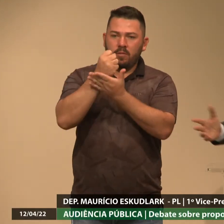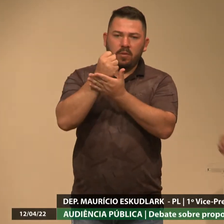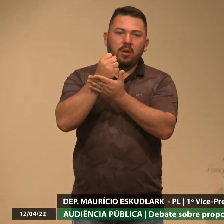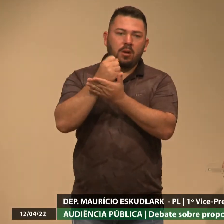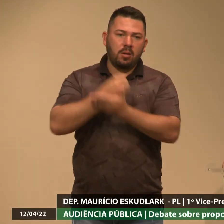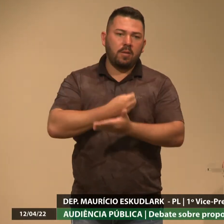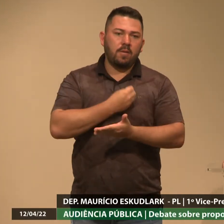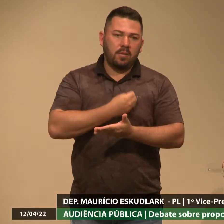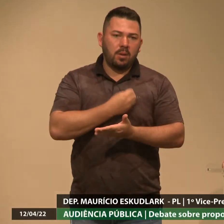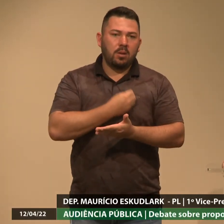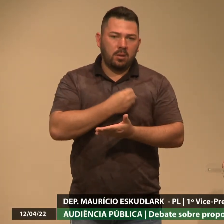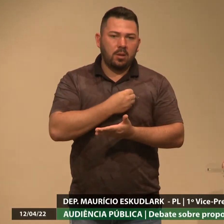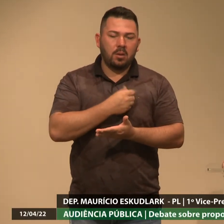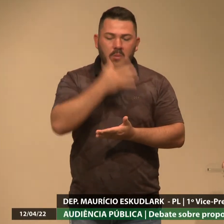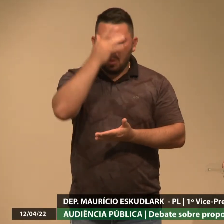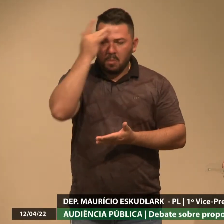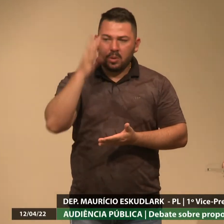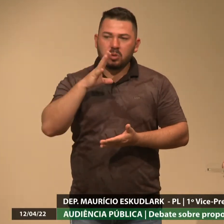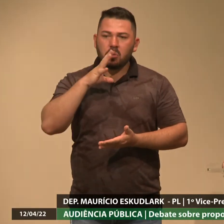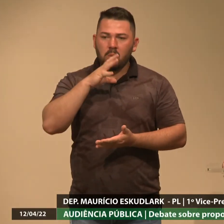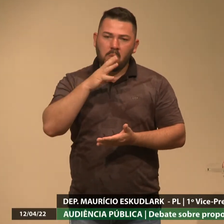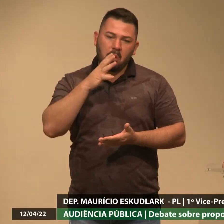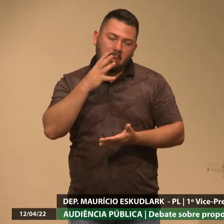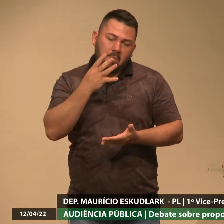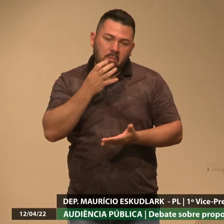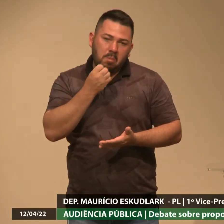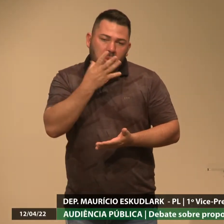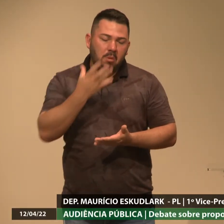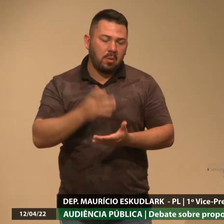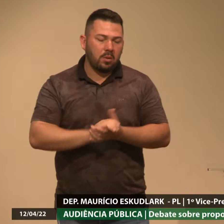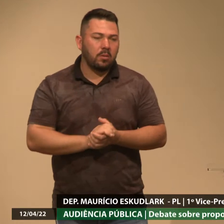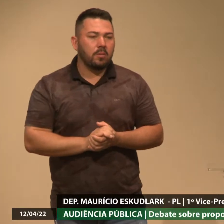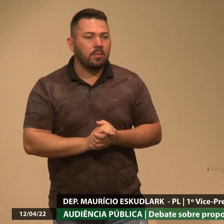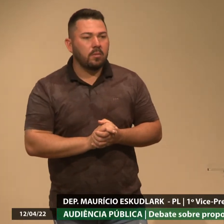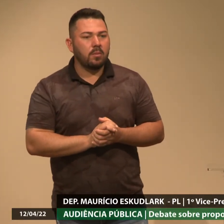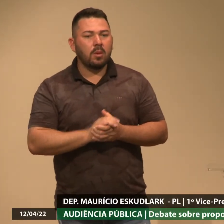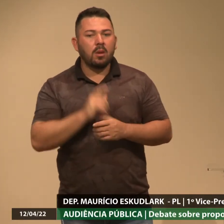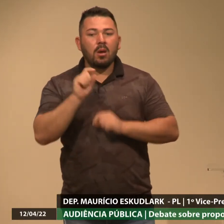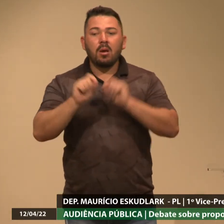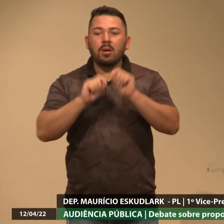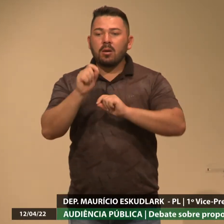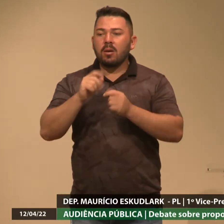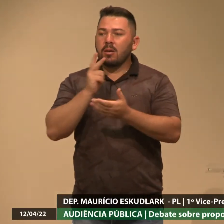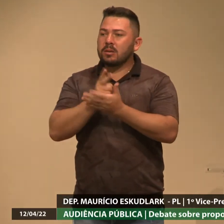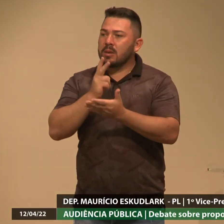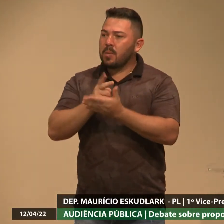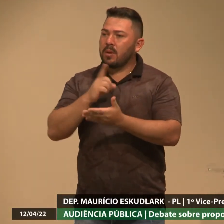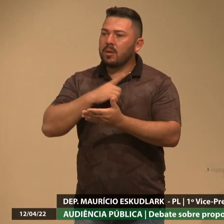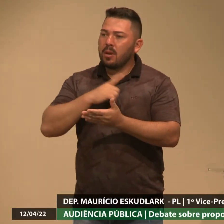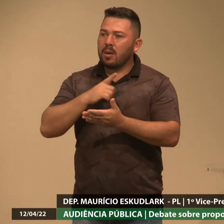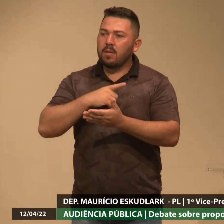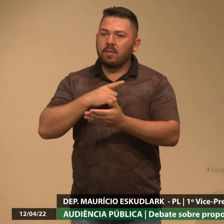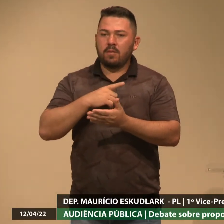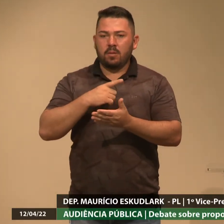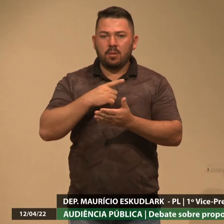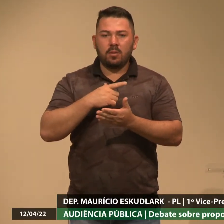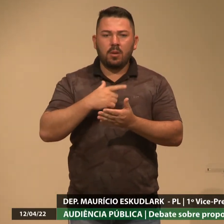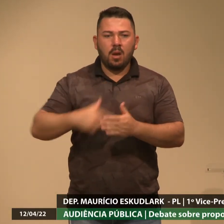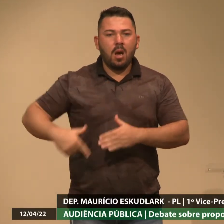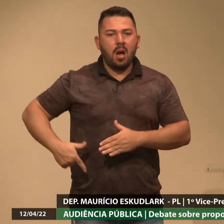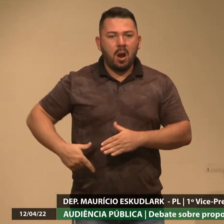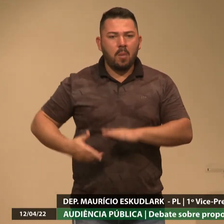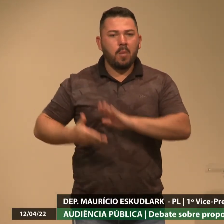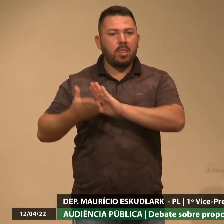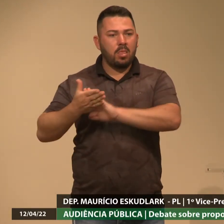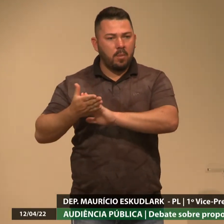uma outra vez Então quem sempre teve arma na mão nesse país